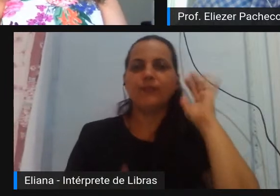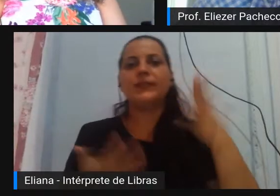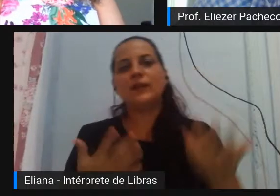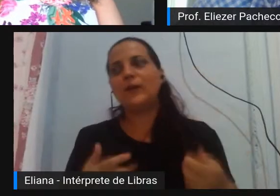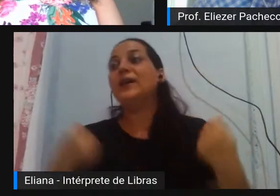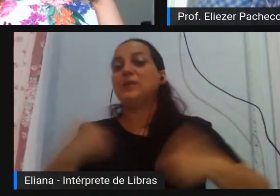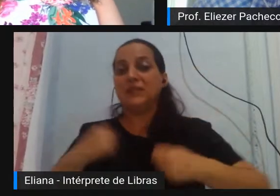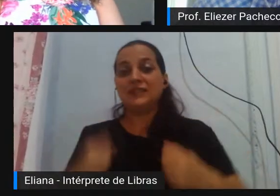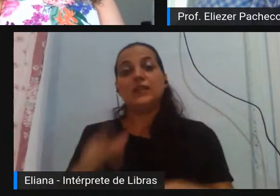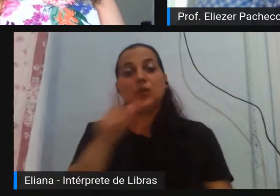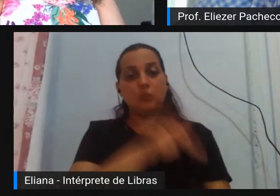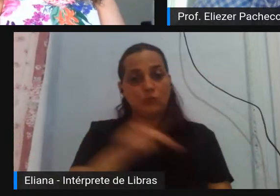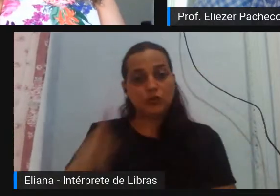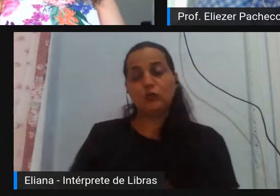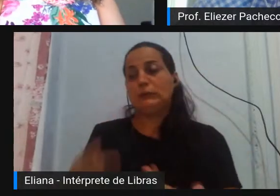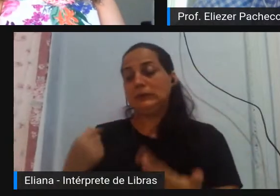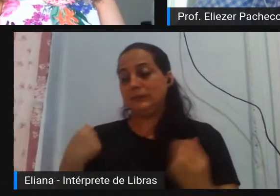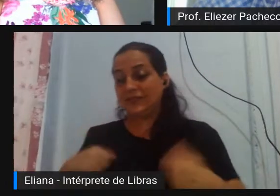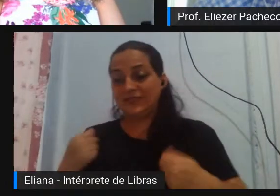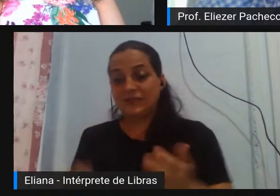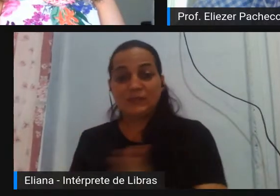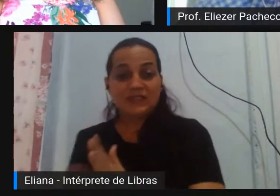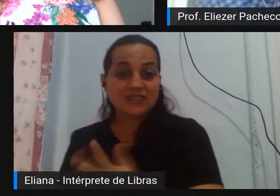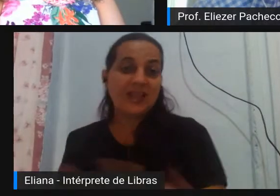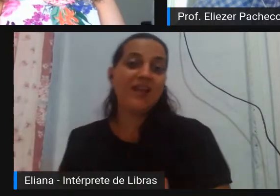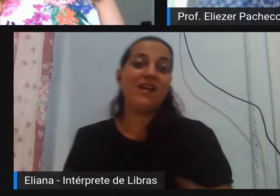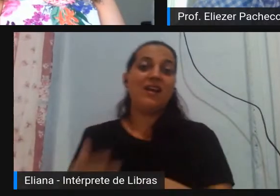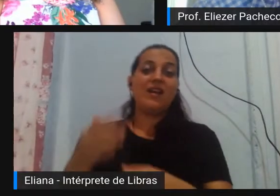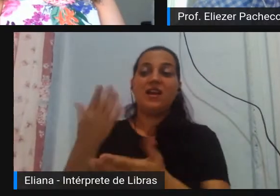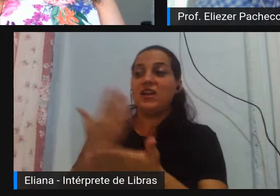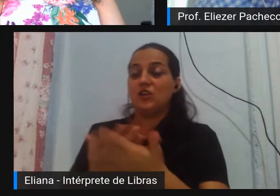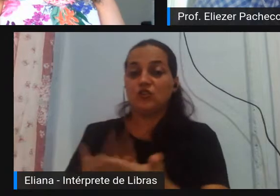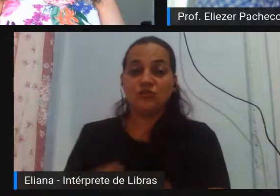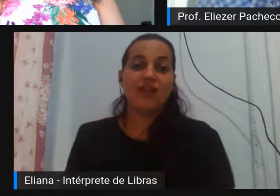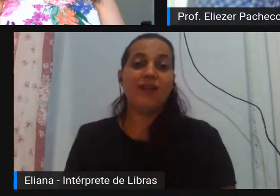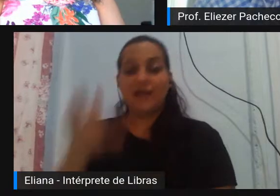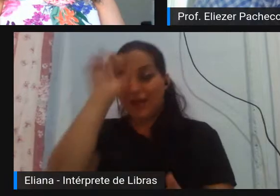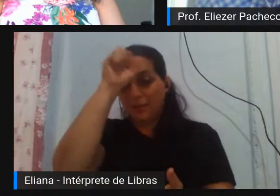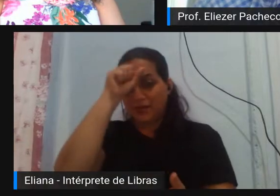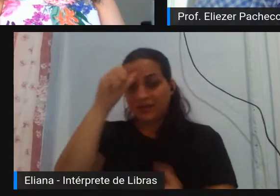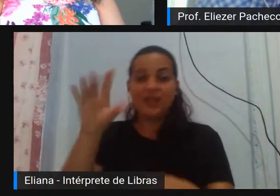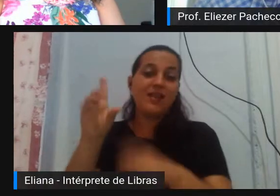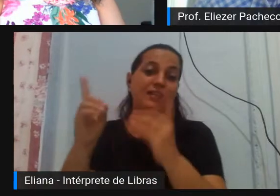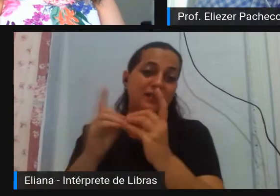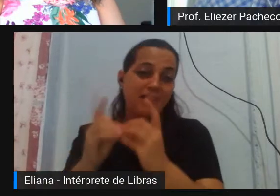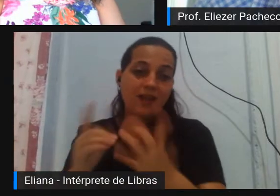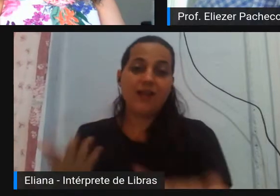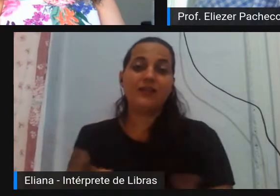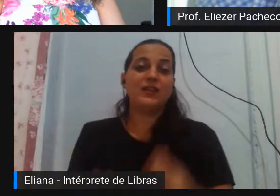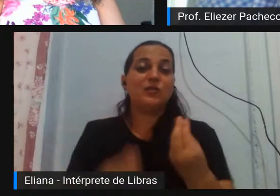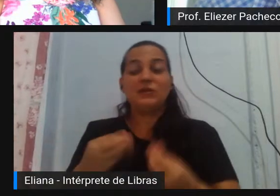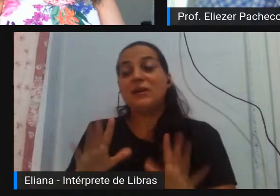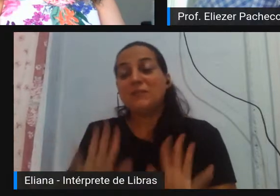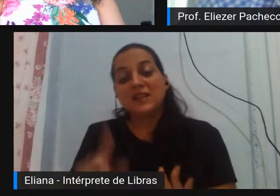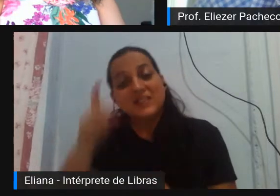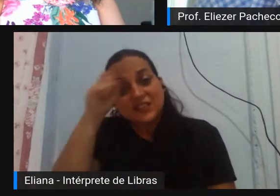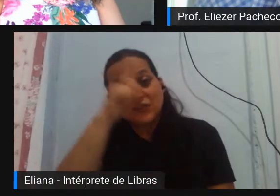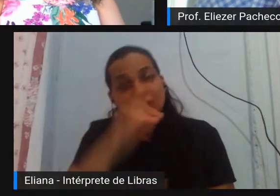estudar, conseguem muitas vezes suprir parte das suas deficiências, mas com enormes dificuldades, enquanto, na